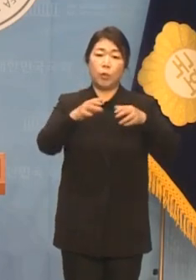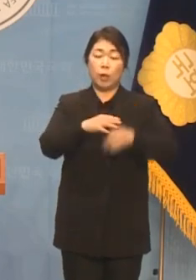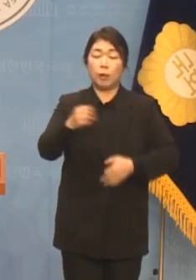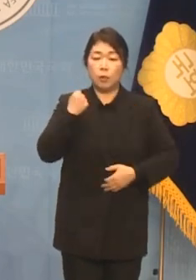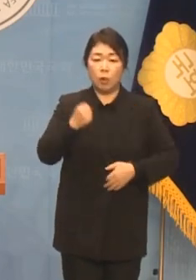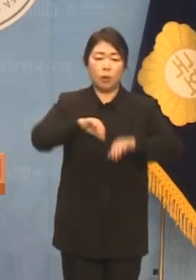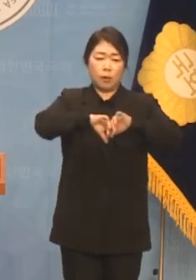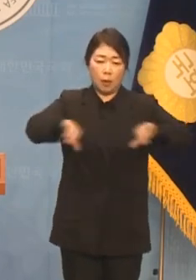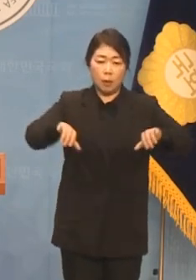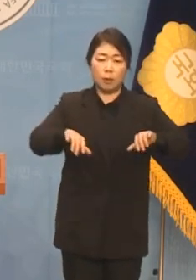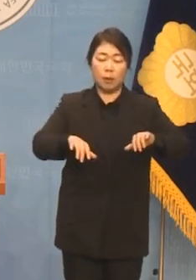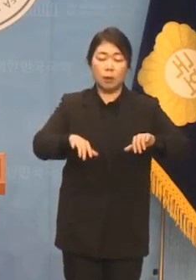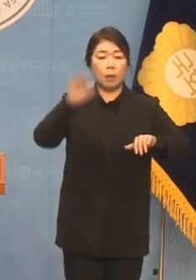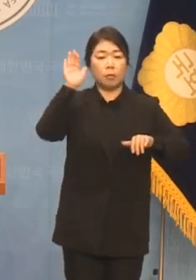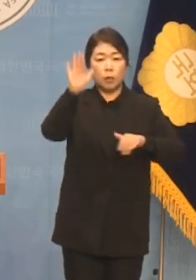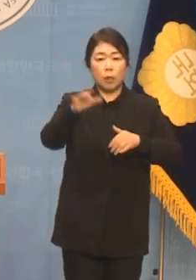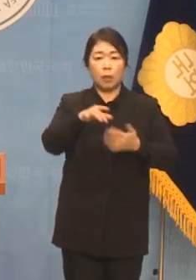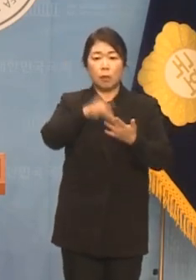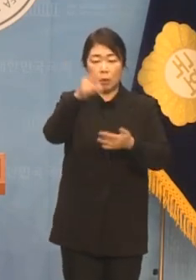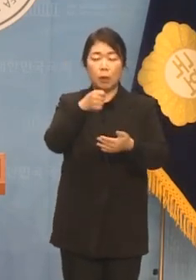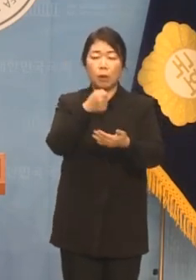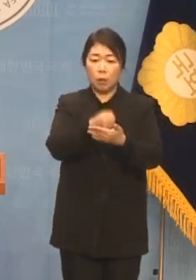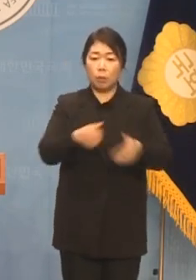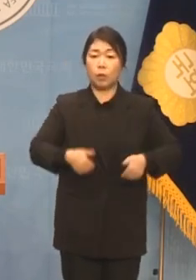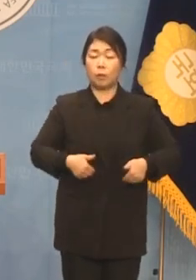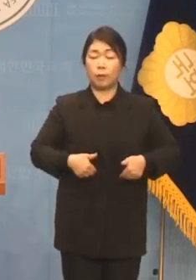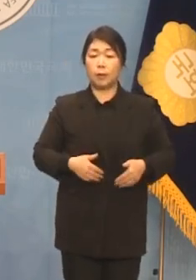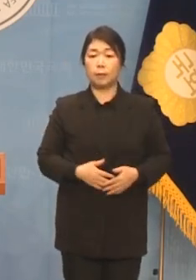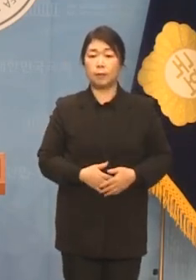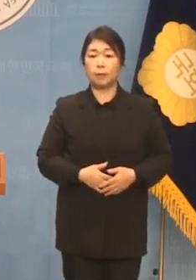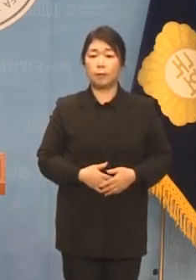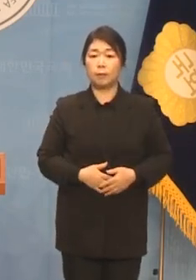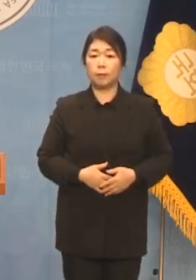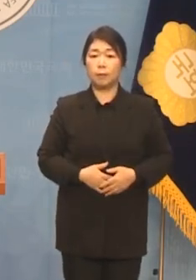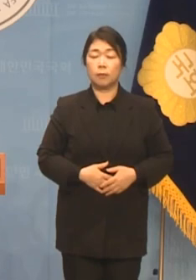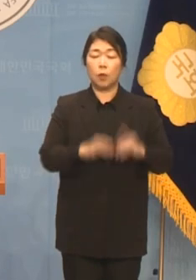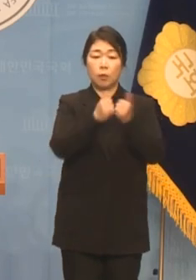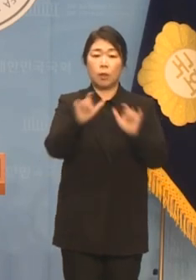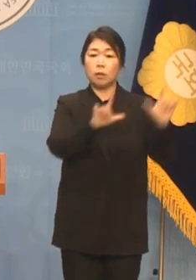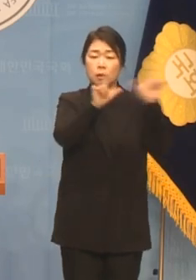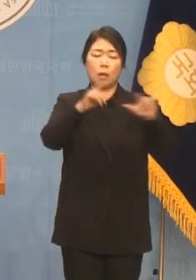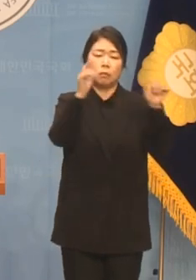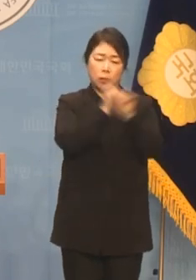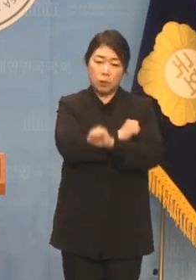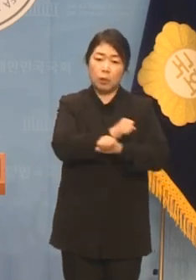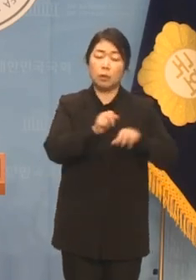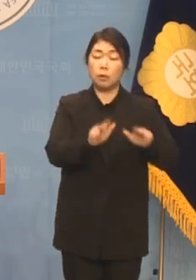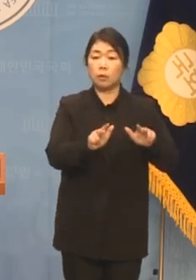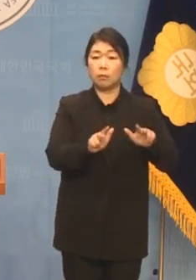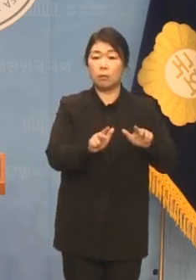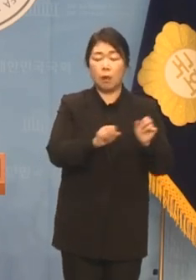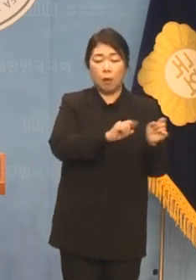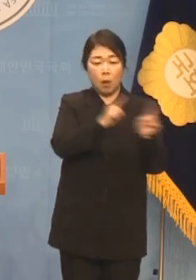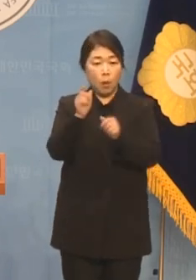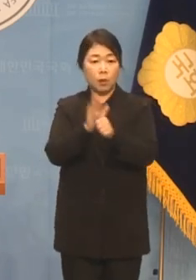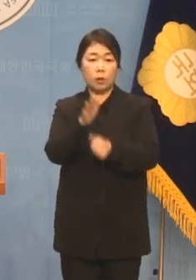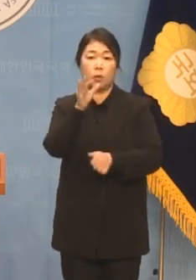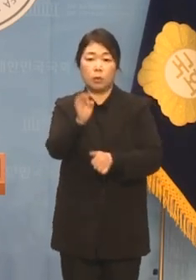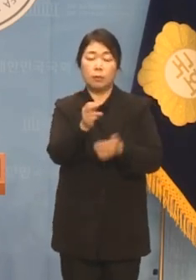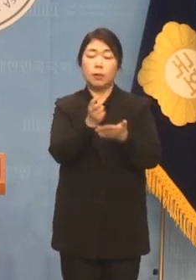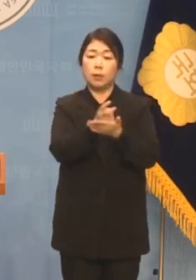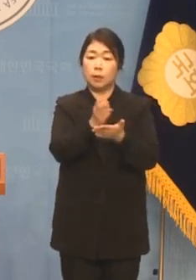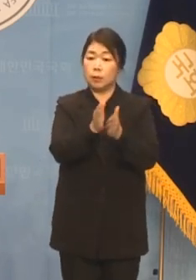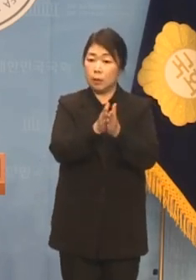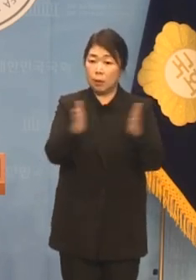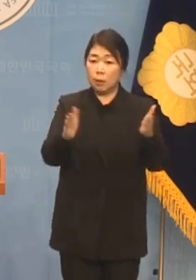미래를 선택해야 하지 않겠습니까 민생이 무너져 내리는 지금 민생 회복 지원금 도이야 말로